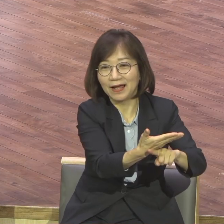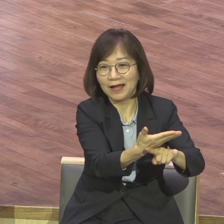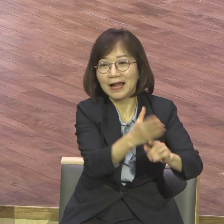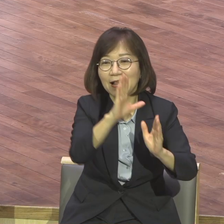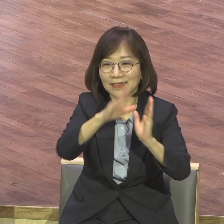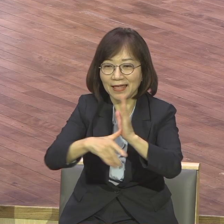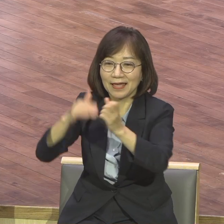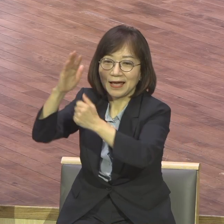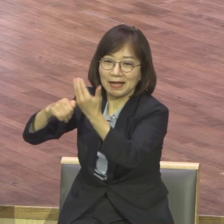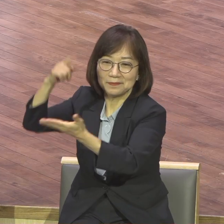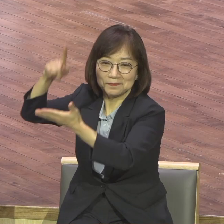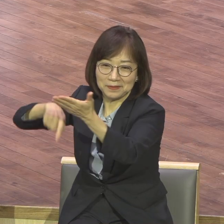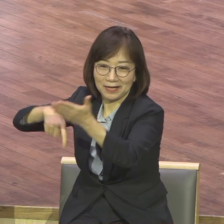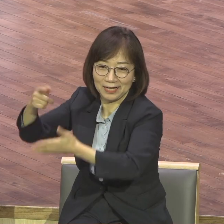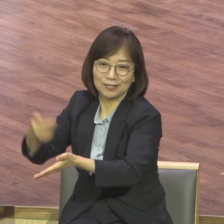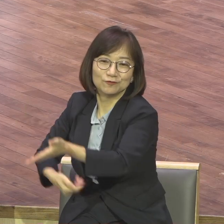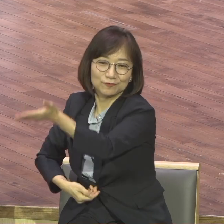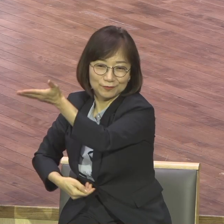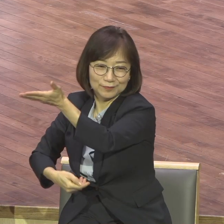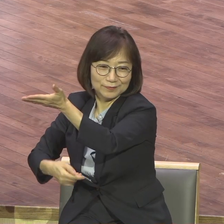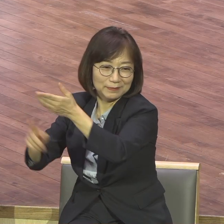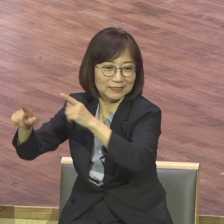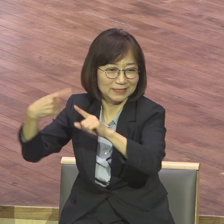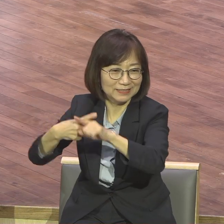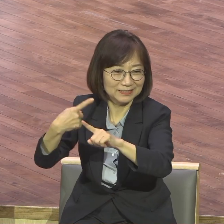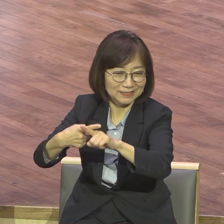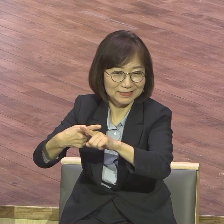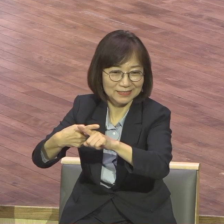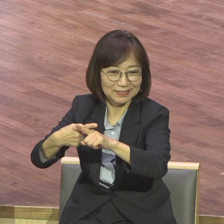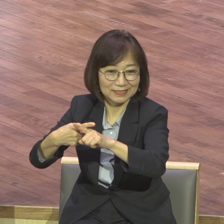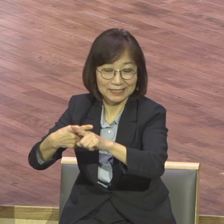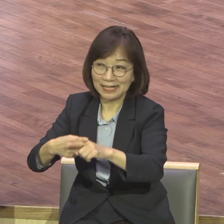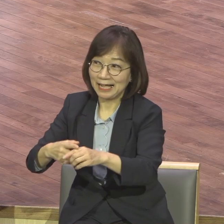살리는데 그 빚을 갚으라는 얘기예요.